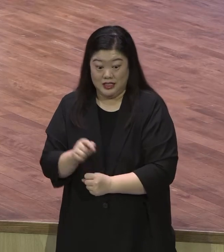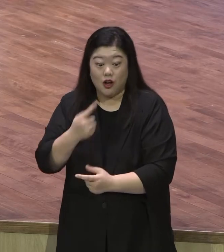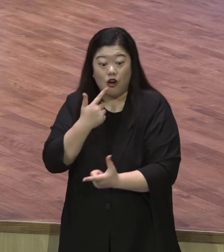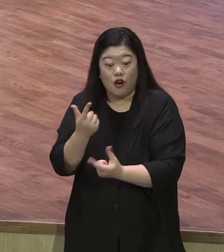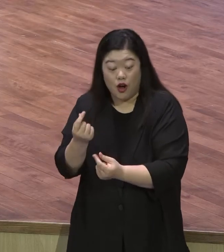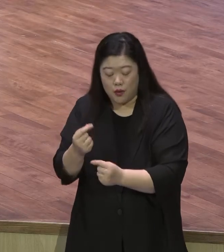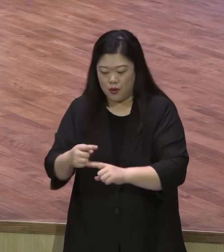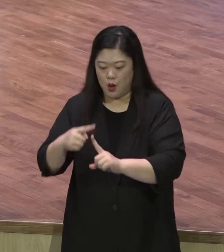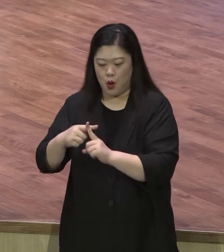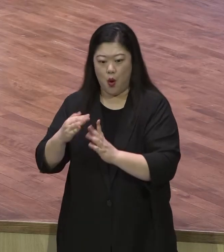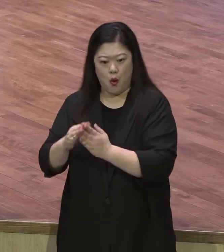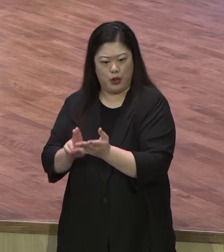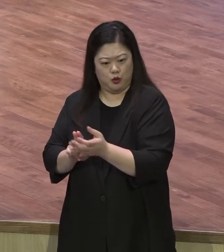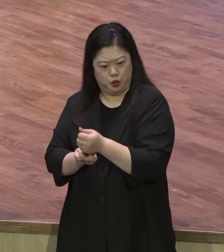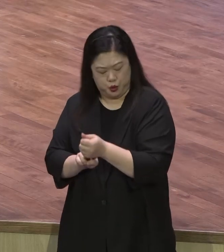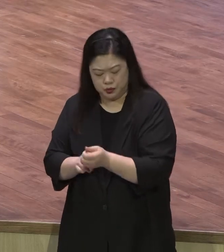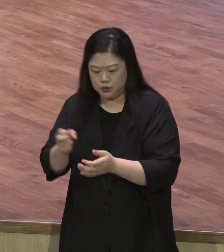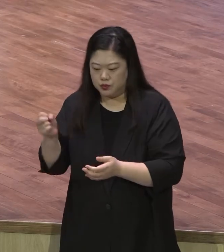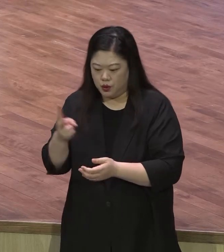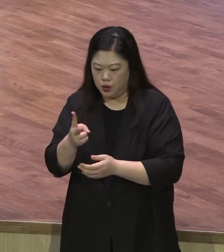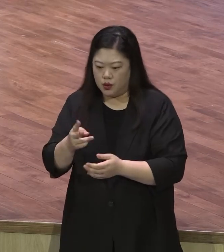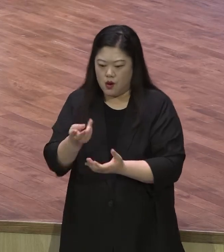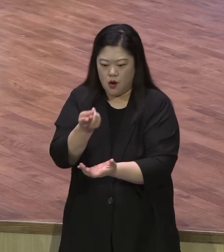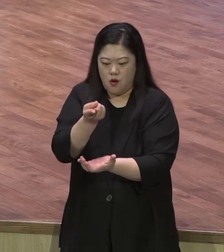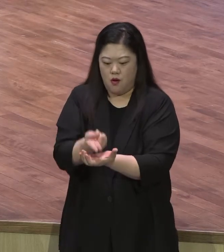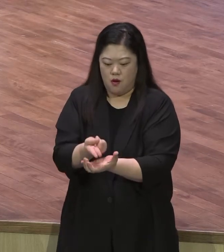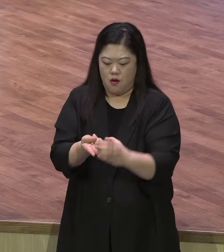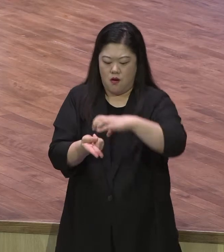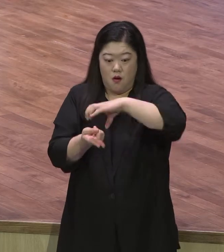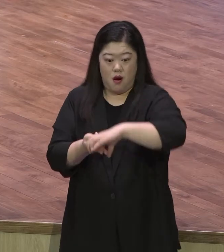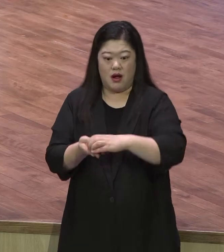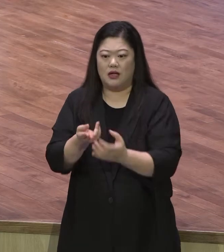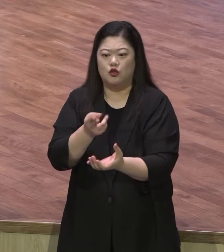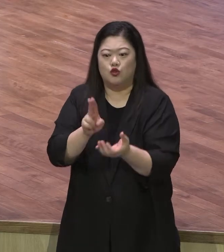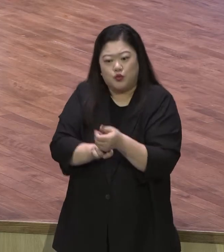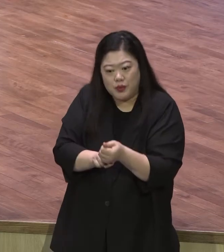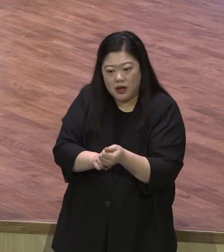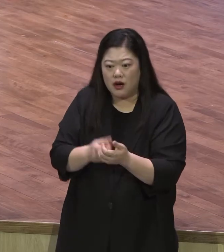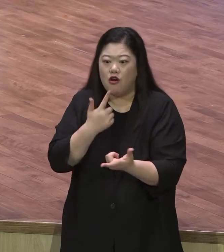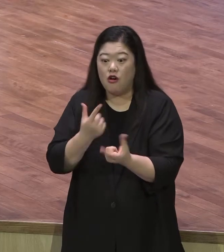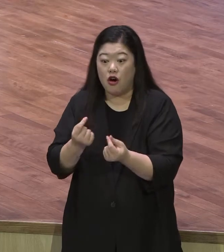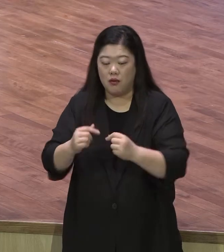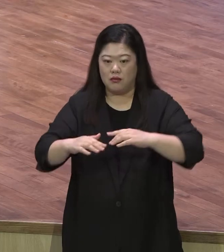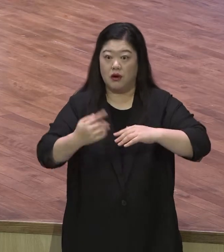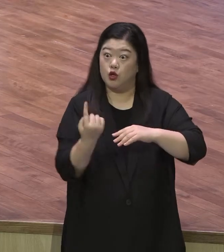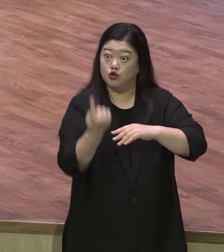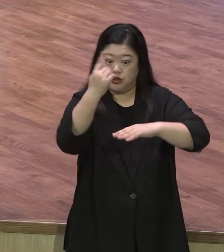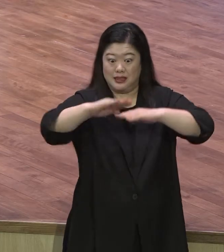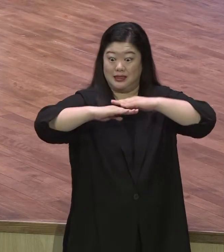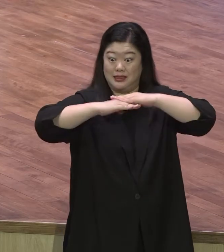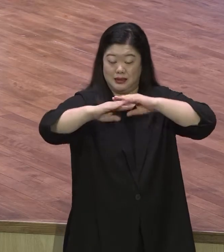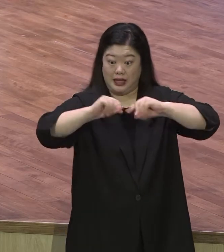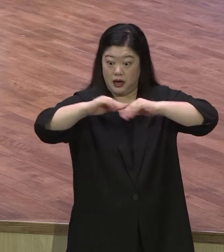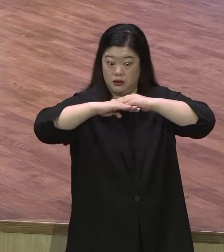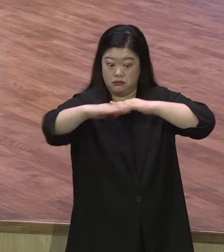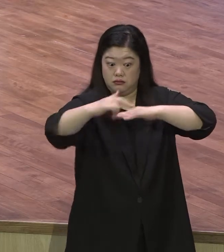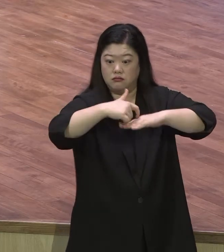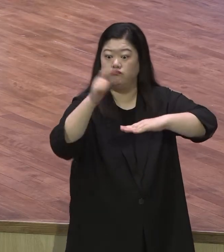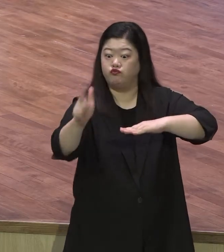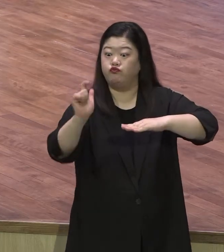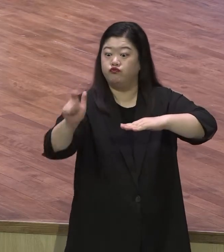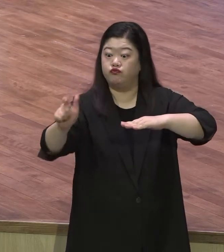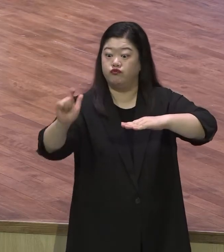그렇게 전혀 무너지지 않아요. 석회지로 돼가지고 전혀 무너지지 않고 모래가 모래가 아니요. 진흙같이